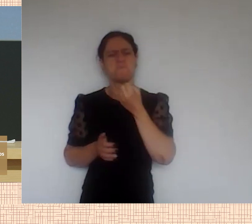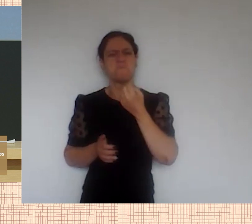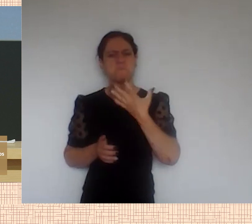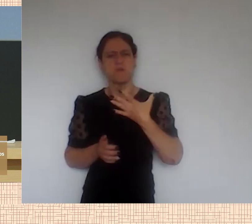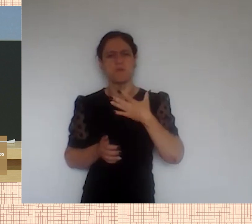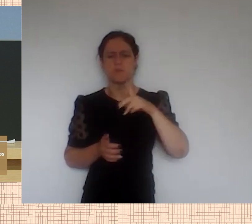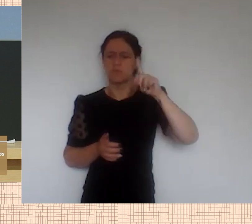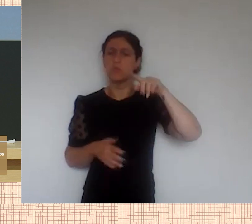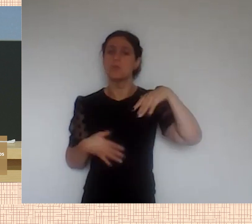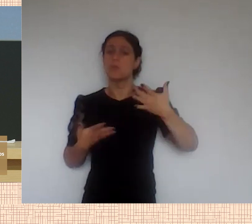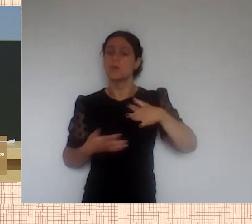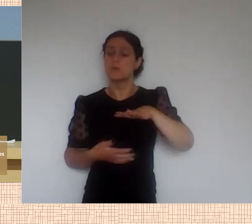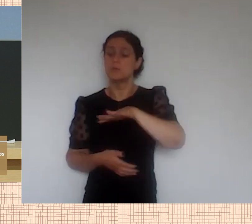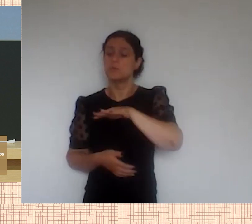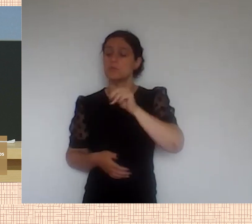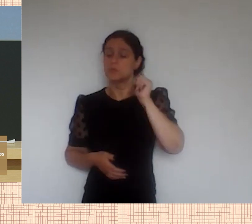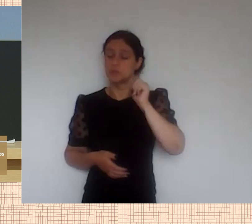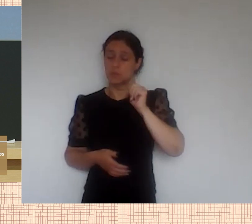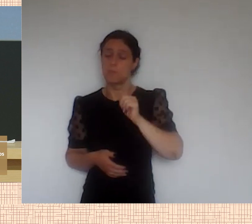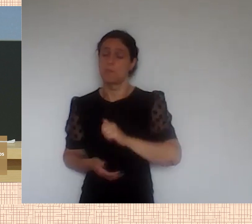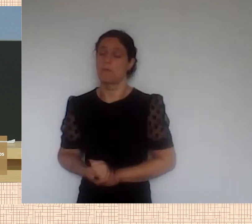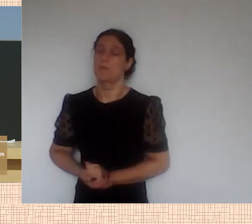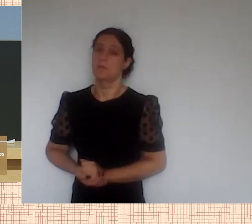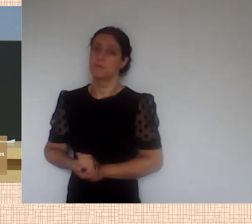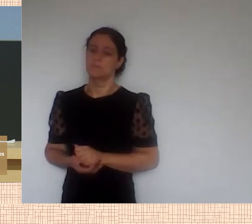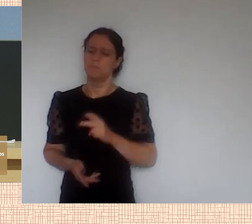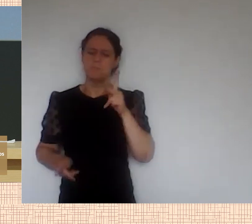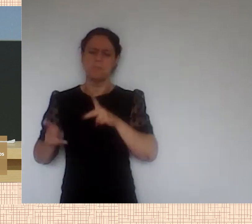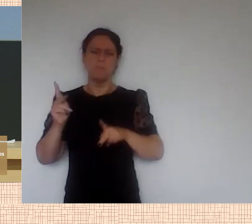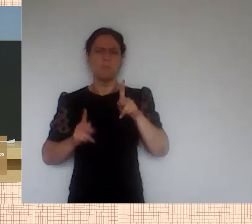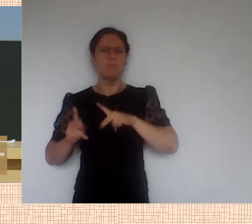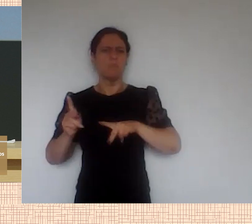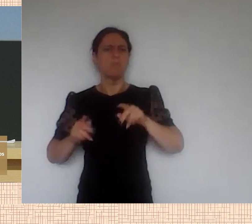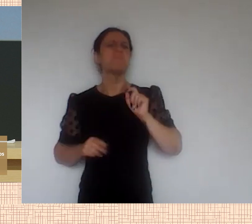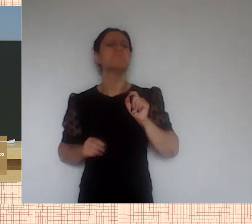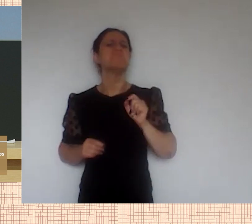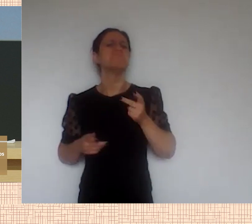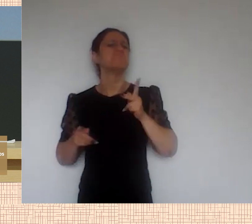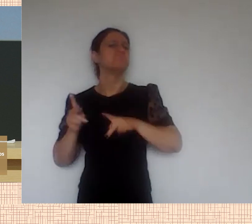Quem é esse teu povo? Teu povo é a igreja.